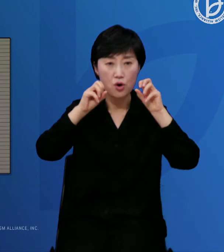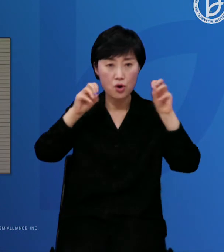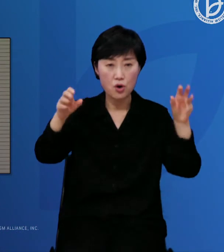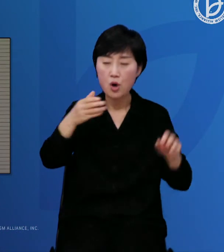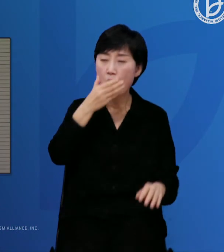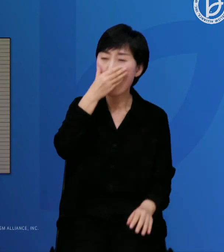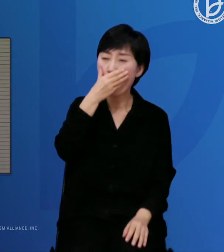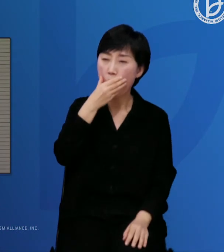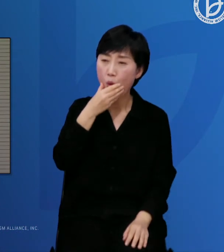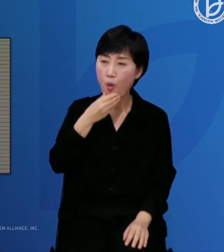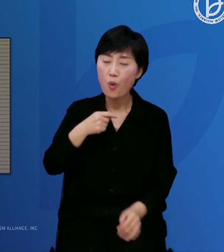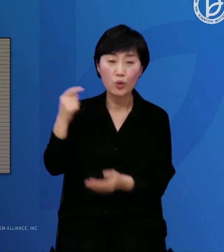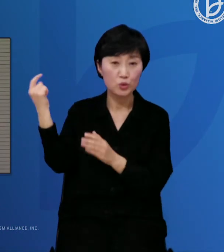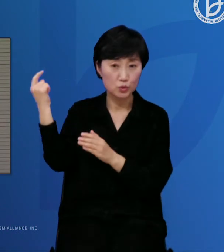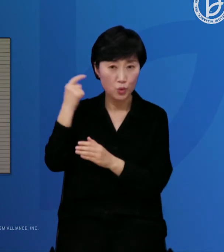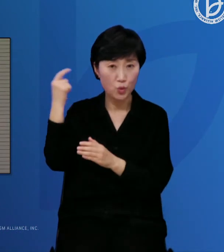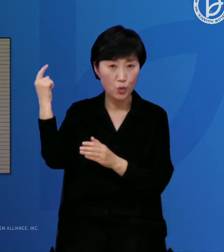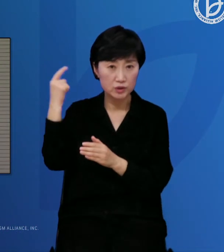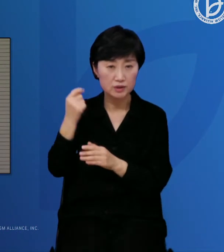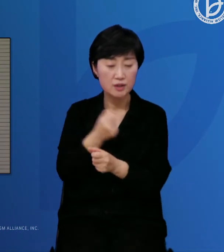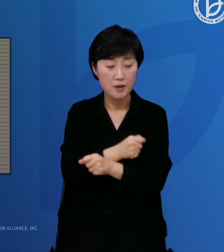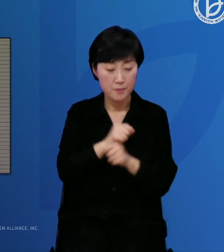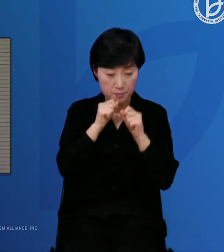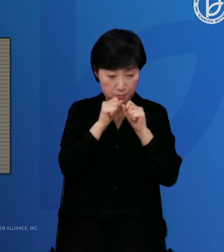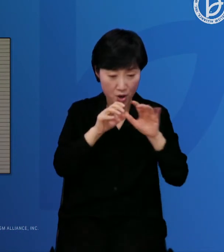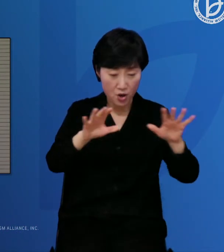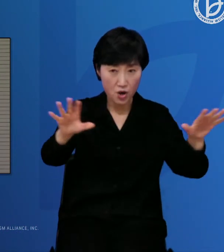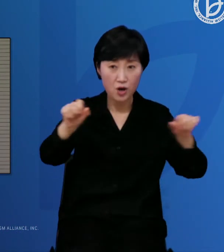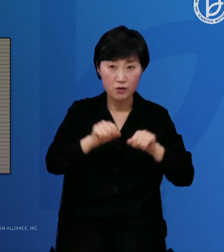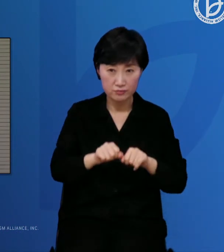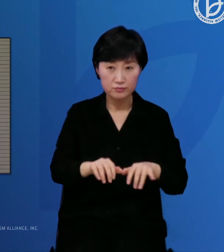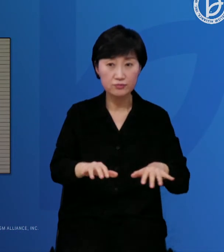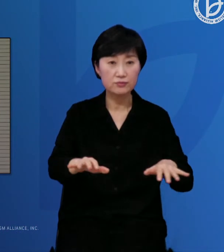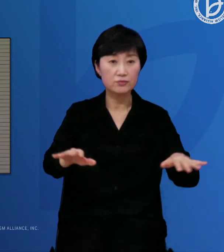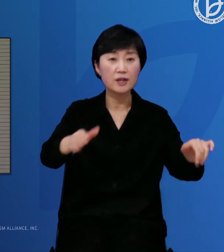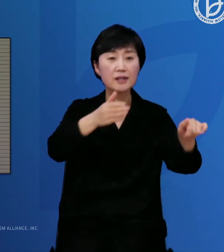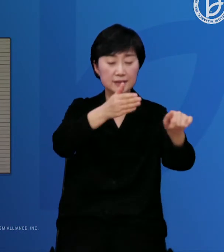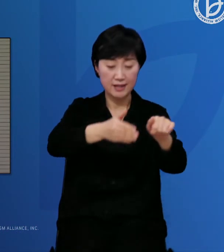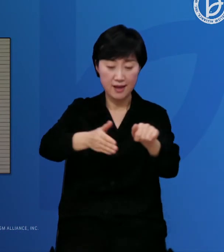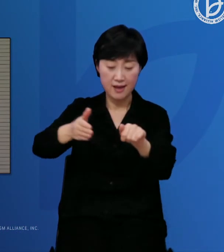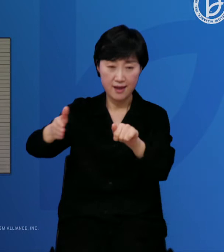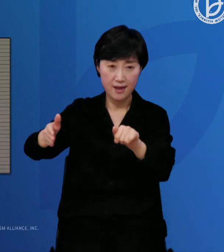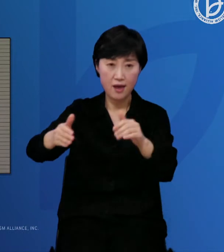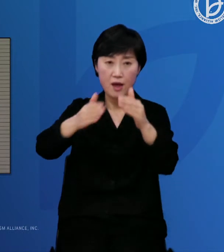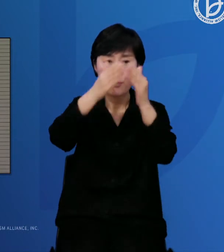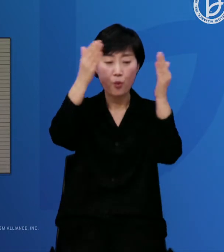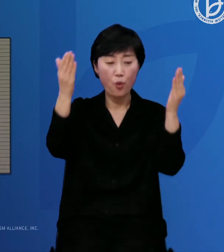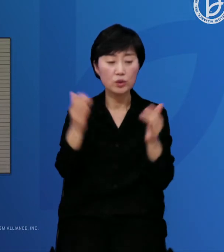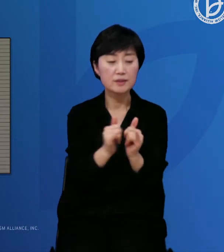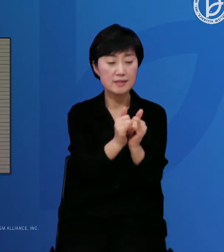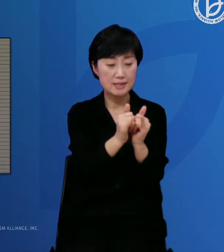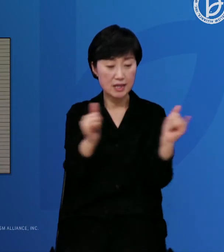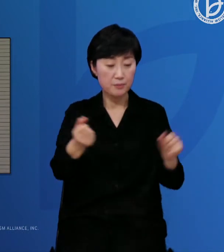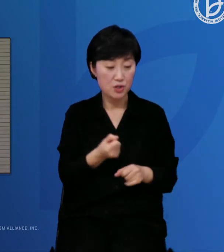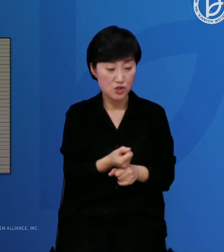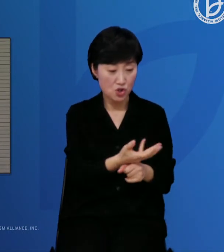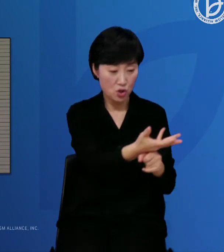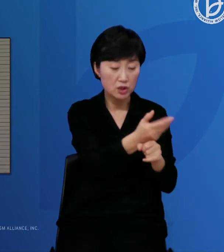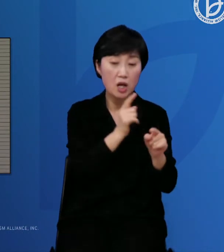복스러운 소식 들어주세. 모든 사람에게 전할